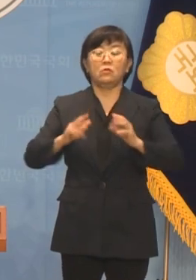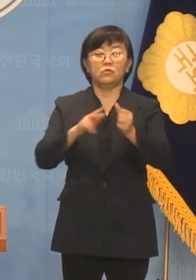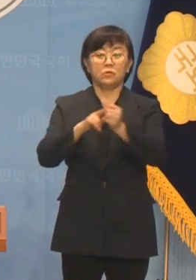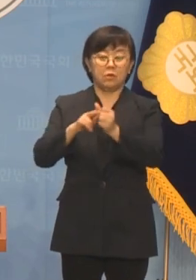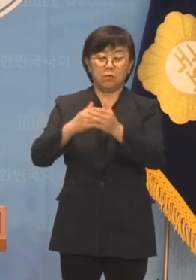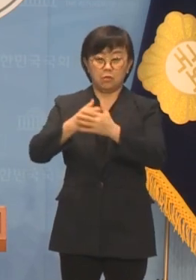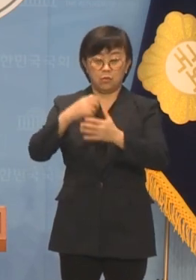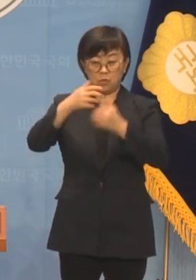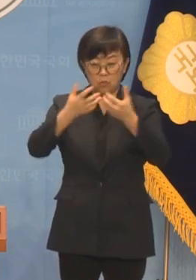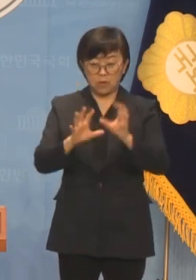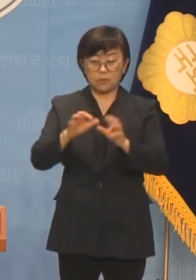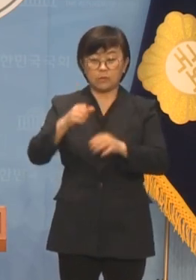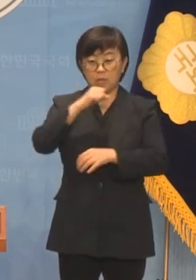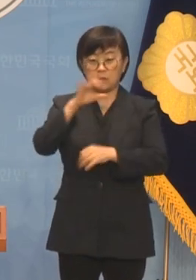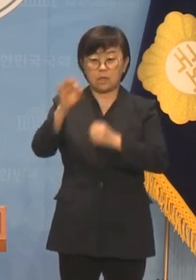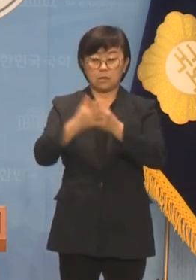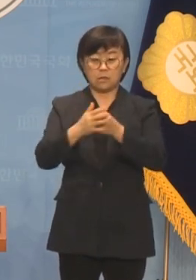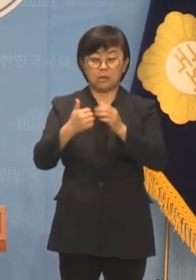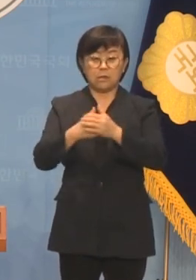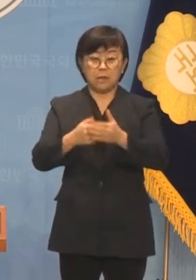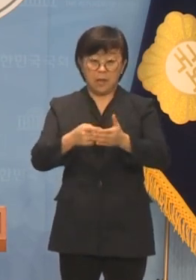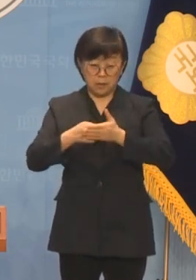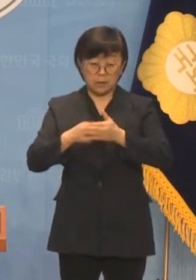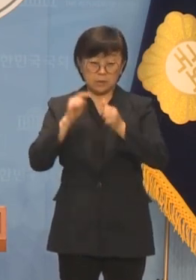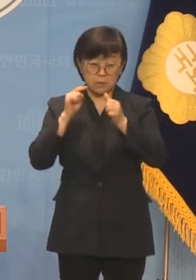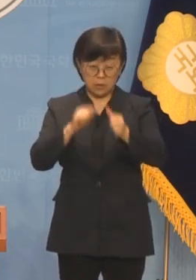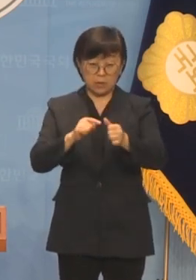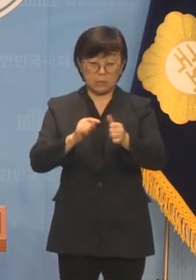예산을 아끼라는 뜻의 인사입니까?